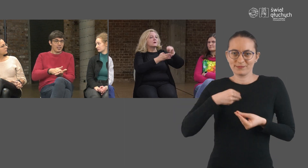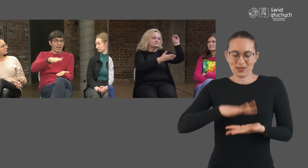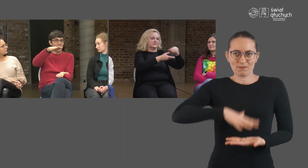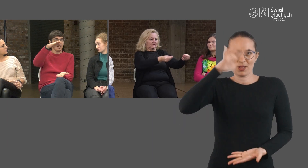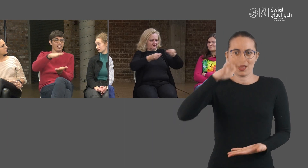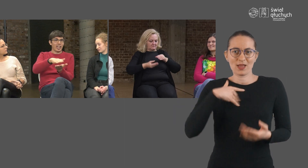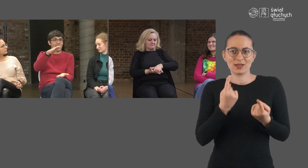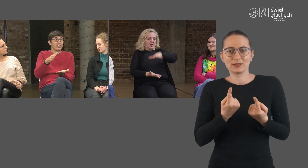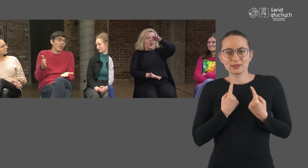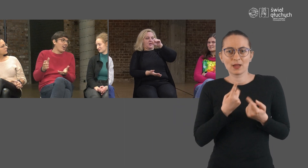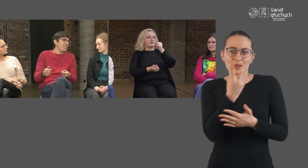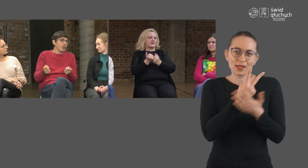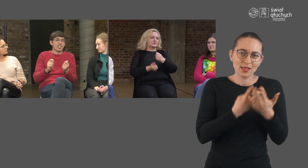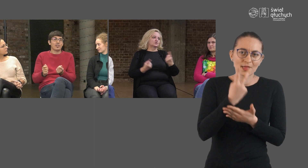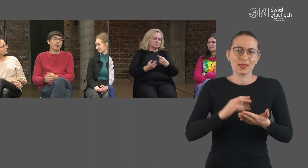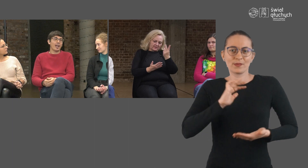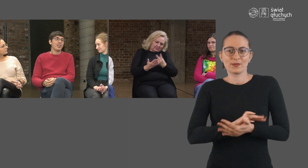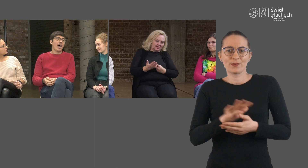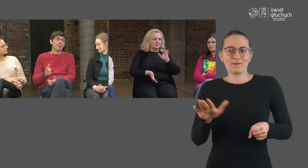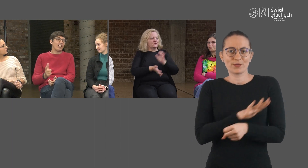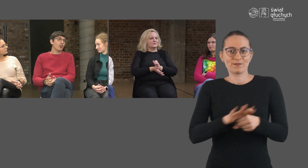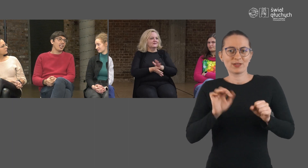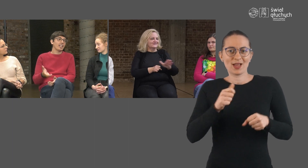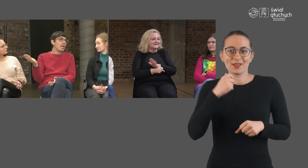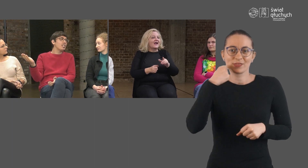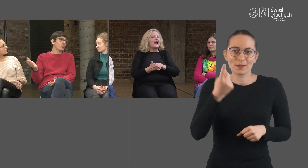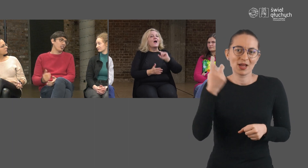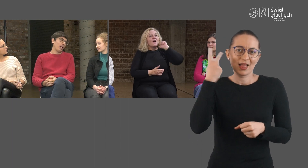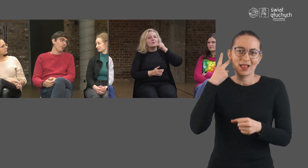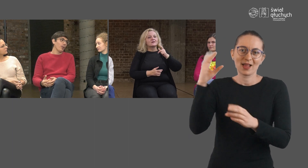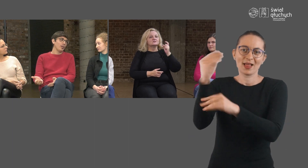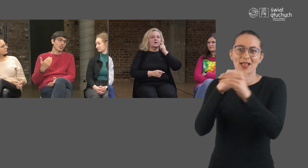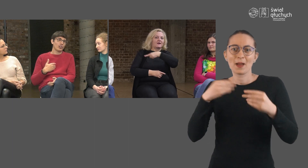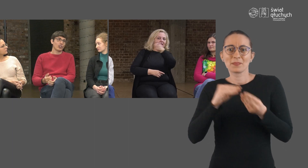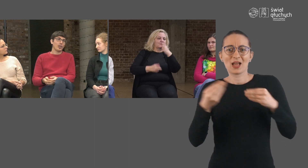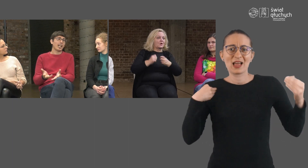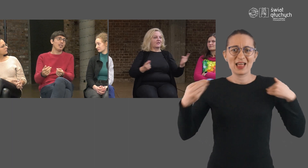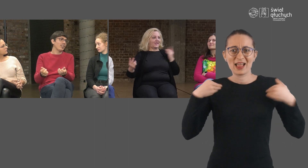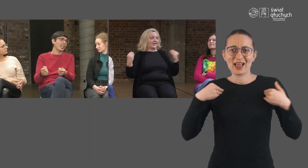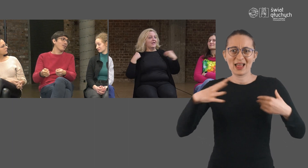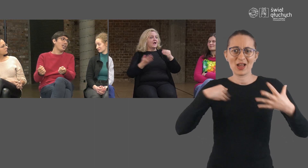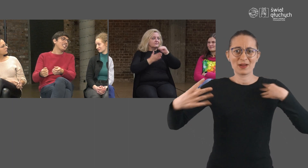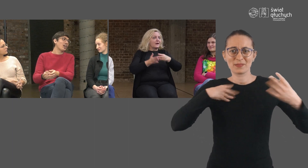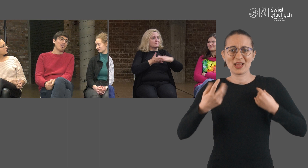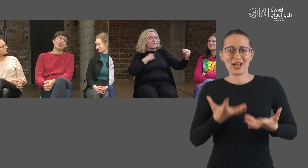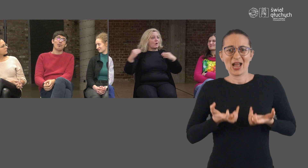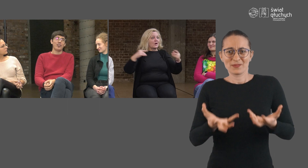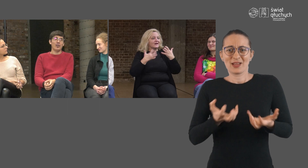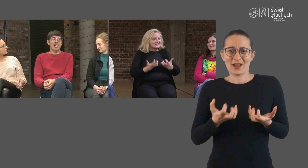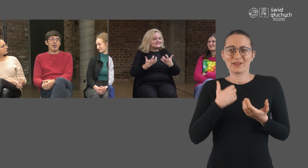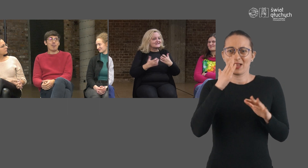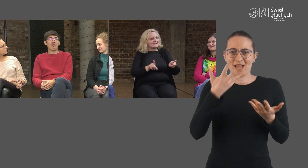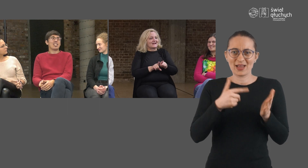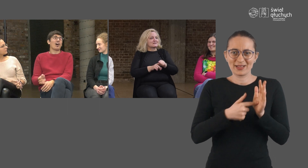zajęciach i mam tyle notatek, super fajnie, poczytam sobie, a pewnego dnia sami słyszący mają problemy i przychodzą do mnie, daj mi te notatki, bo ja nic nie rozumiem, co